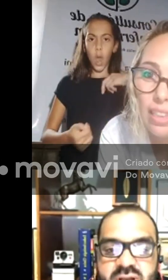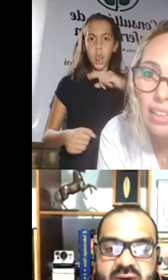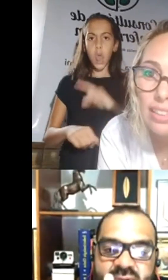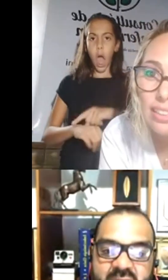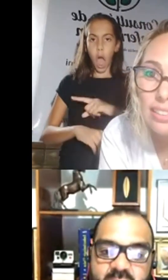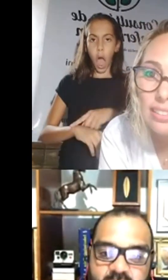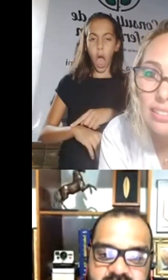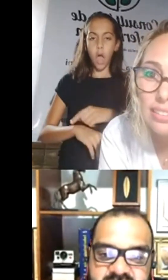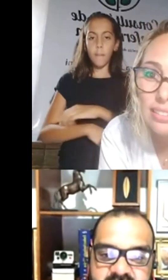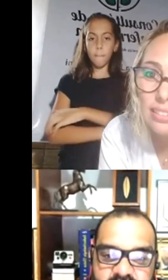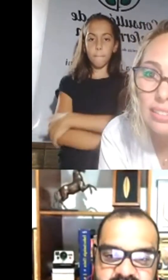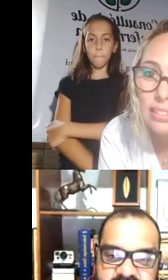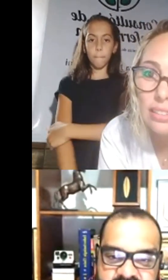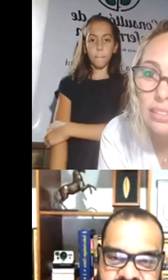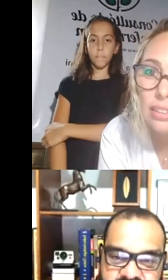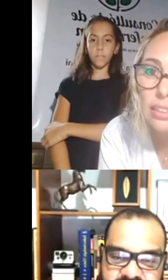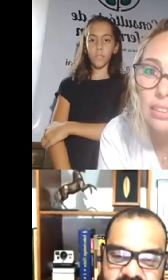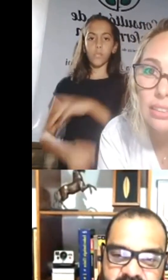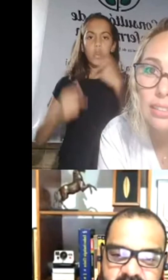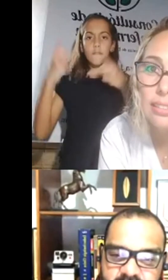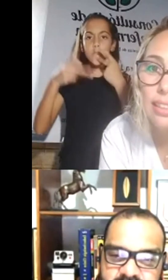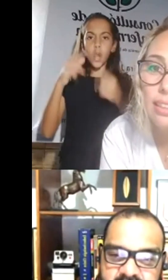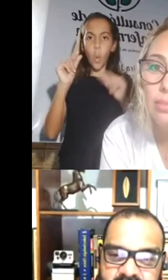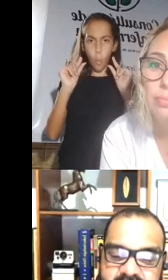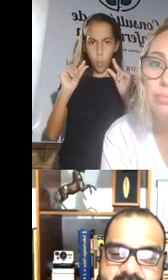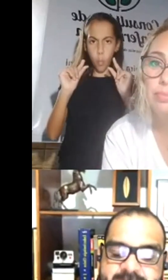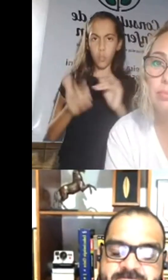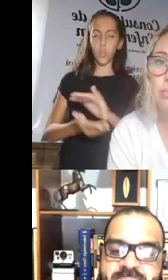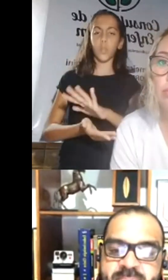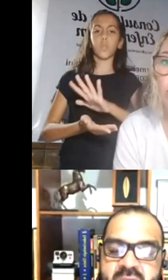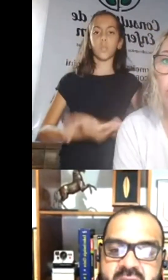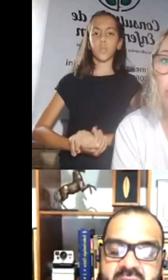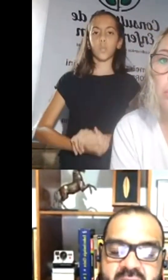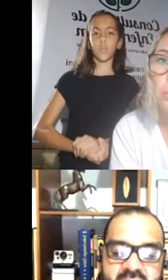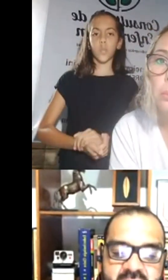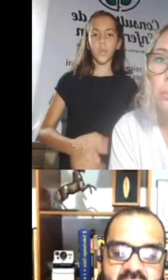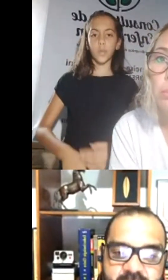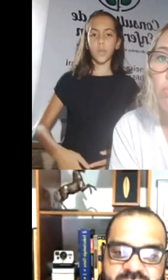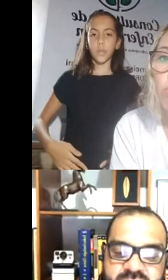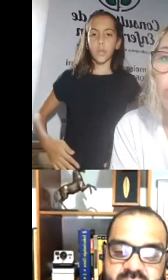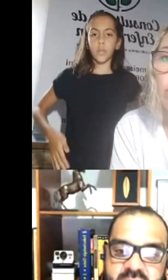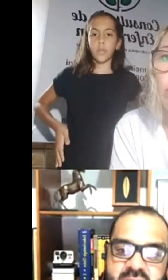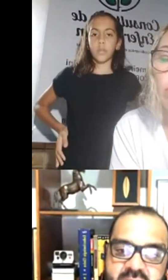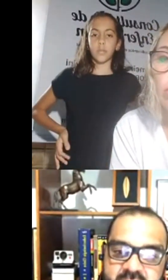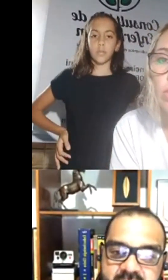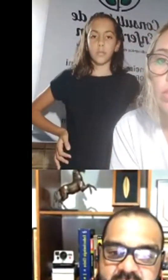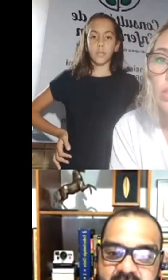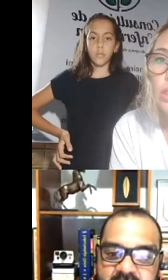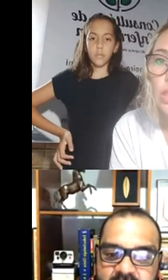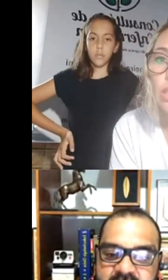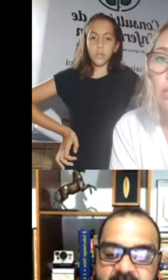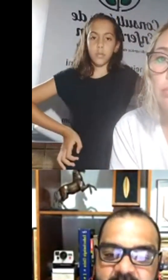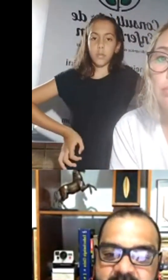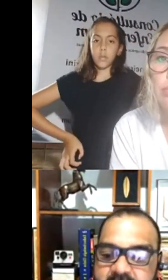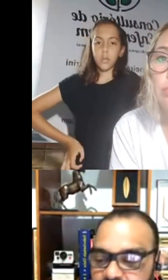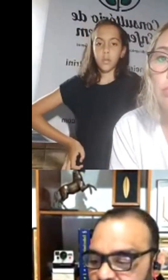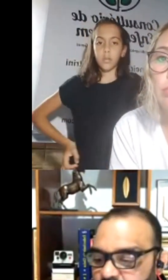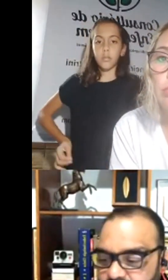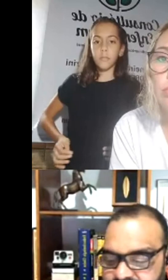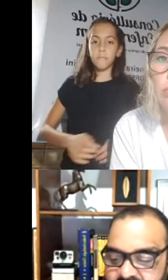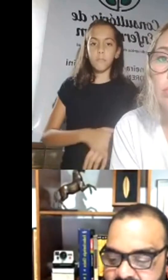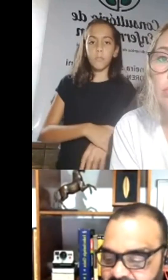só queria falar uma coisinha que eu acho interessante, que perguntaram Sim. aí. Uhum. Rapidinho. Eu queria